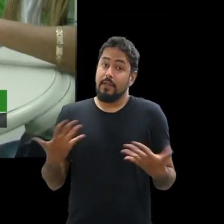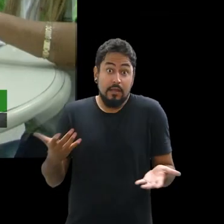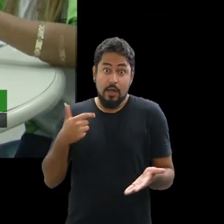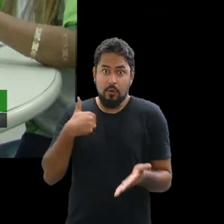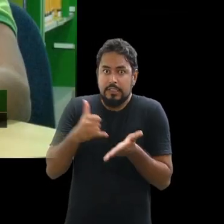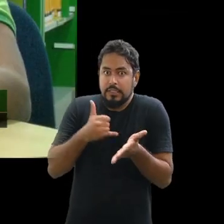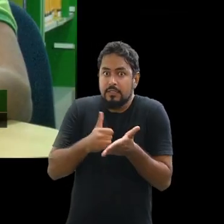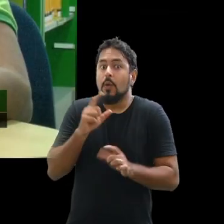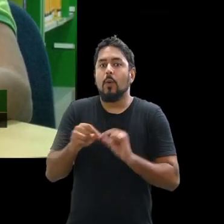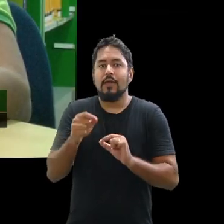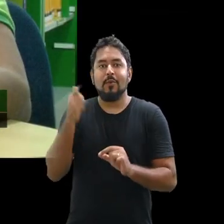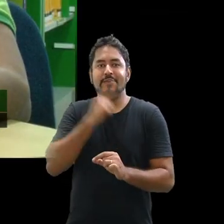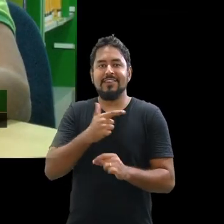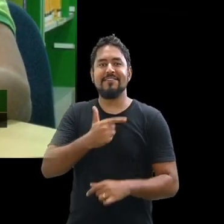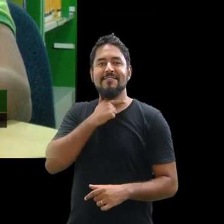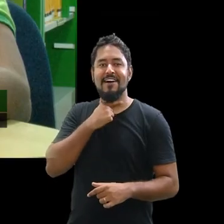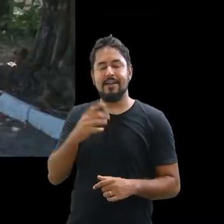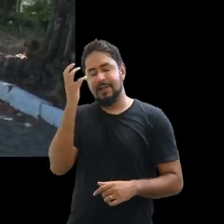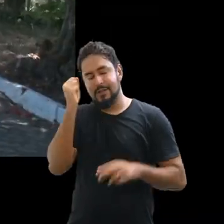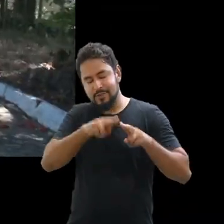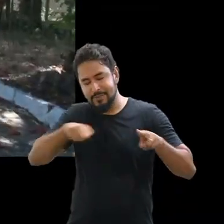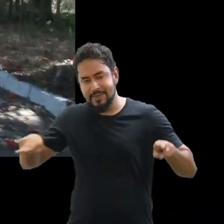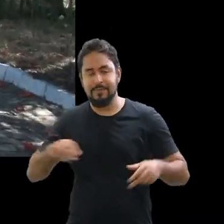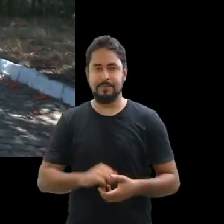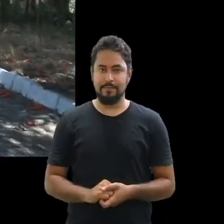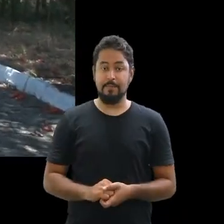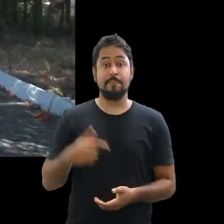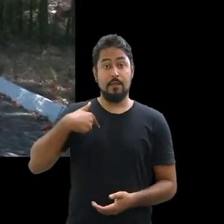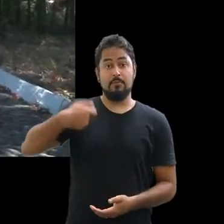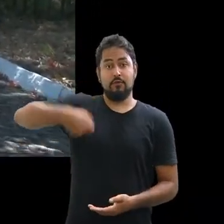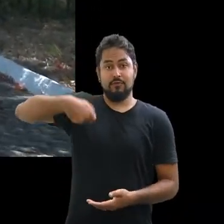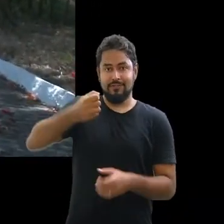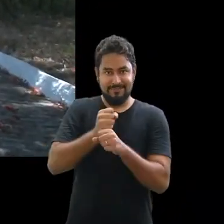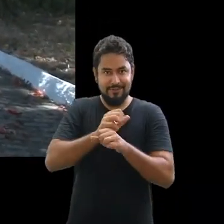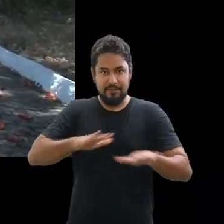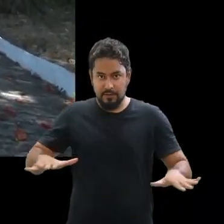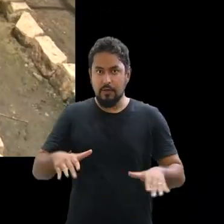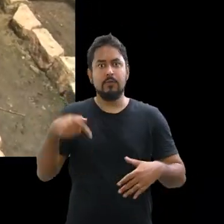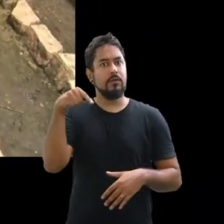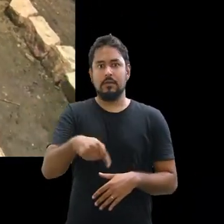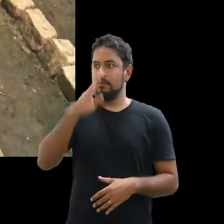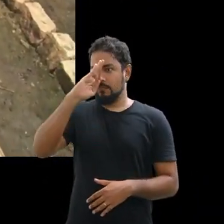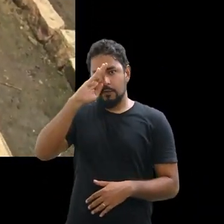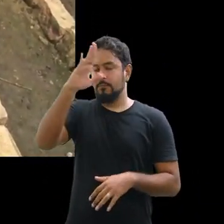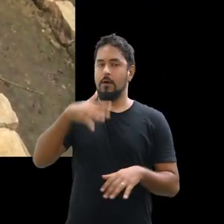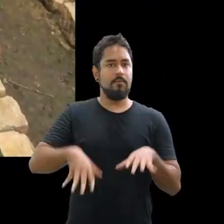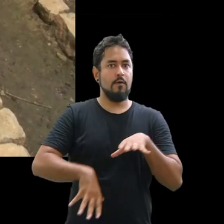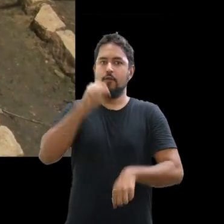fiz a inscrição e alcancei a vaga no alojamento. Sou bolsista de extensão, isso acrescentou muito para minha formação,